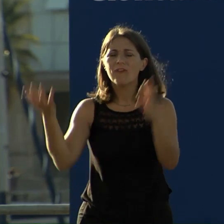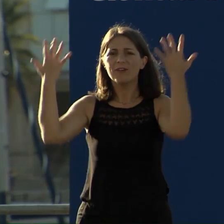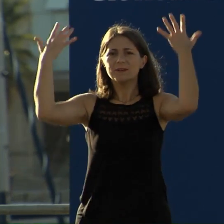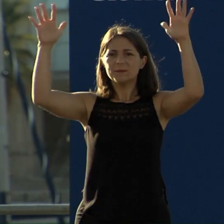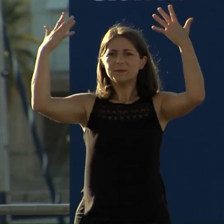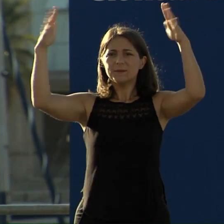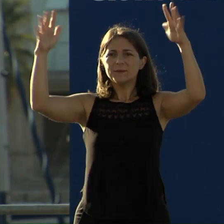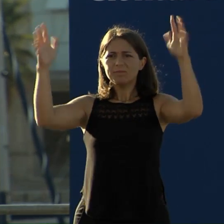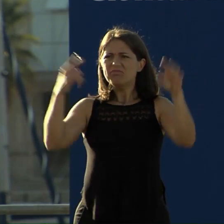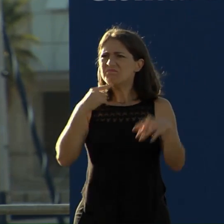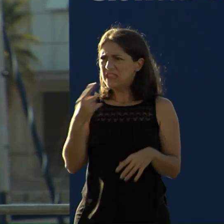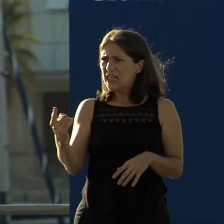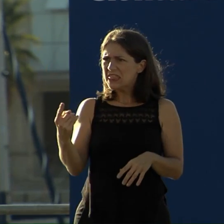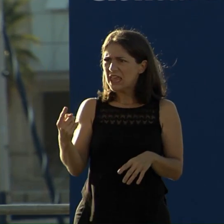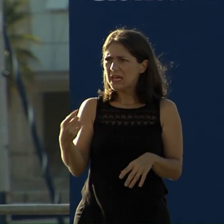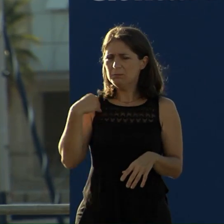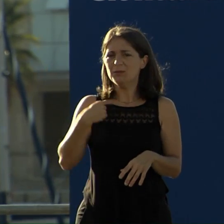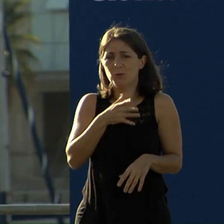¿Qué es lo que pasa?